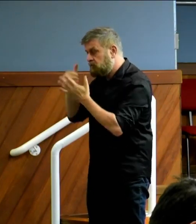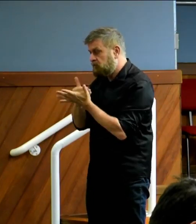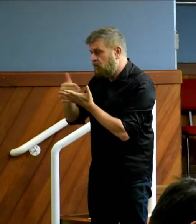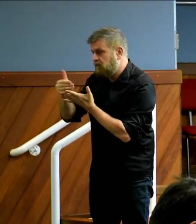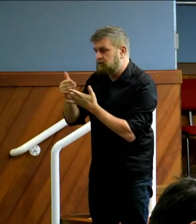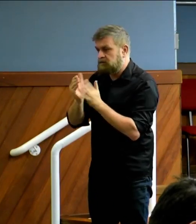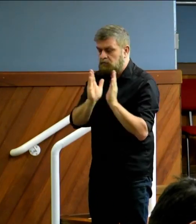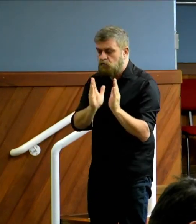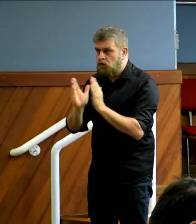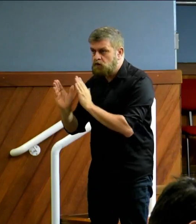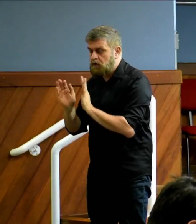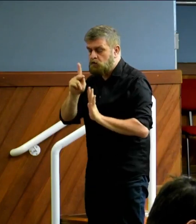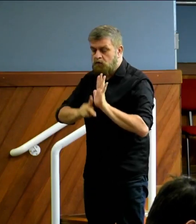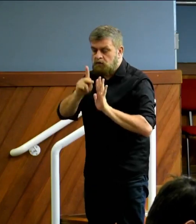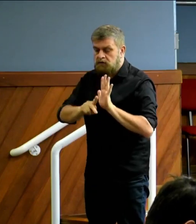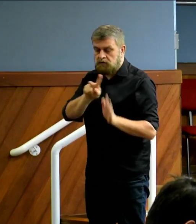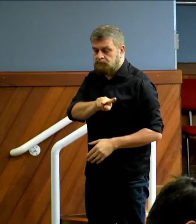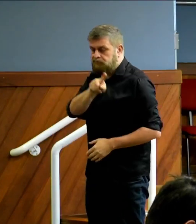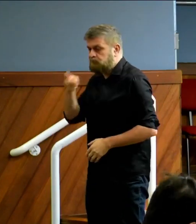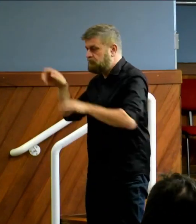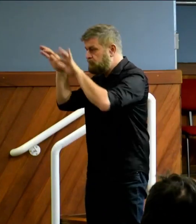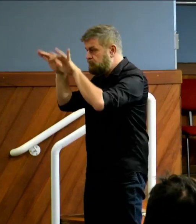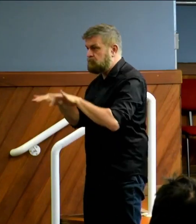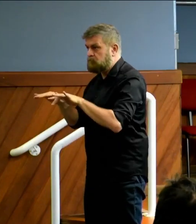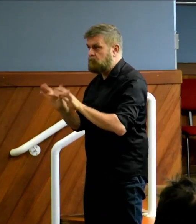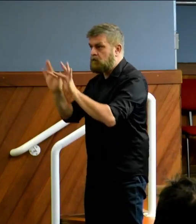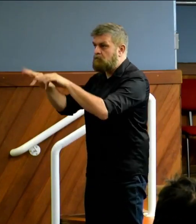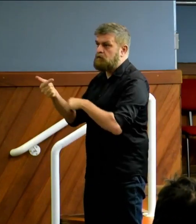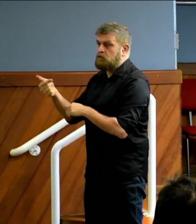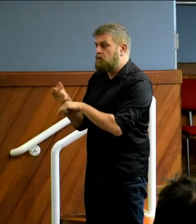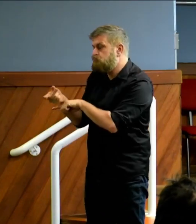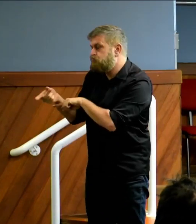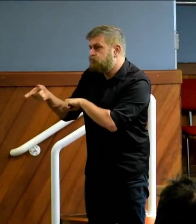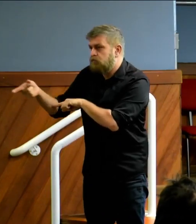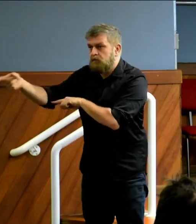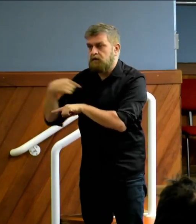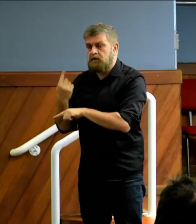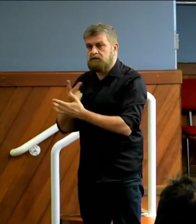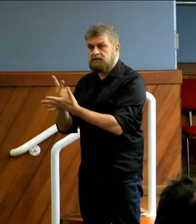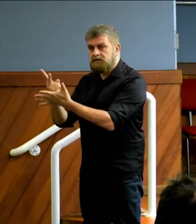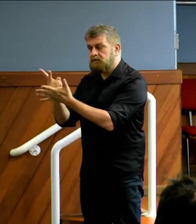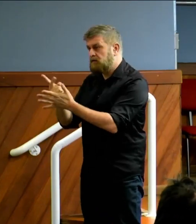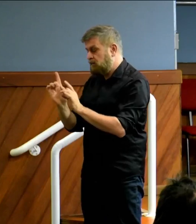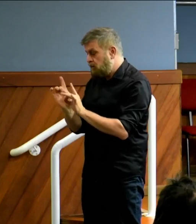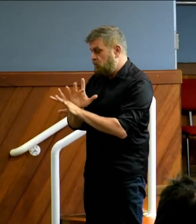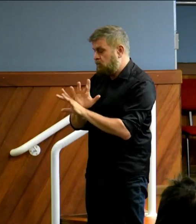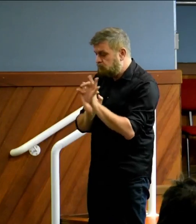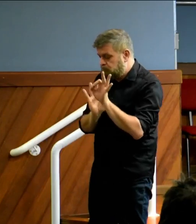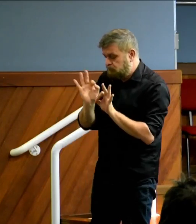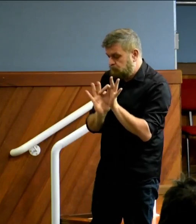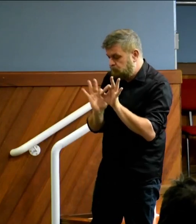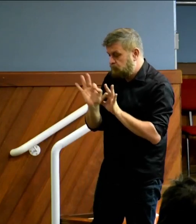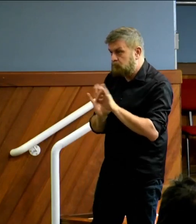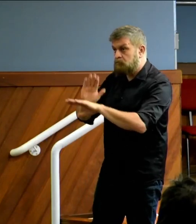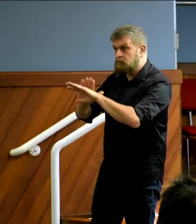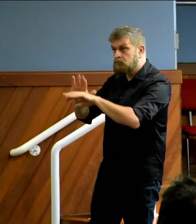um processo ou um projeto de digitalização, esse é um projeto sem fim. E por isso a gente tem que sempre estar muito preparado e organizado para